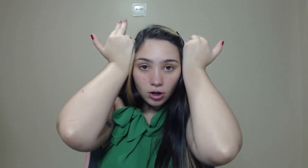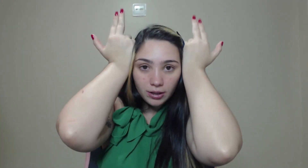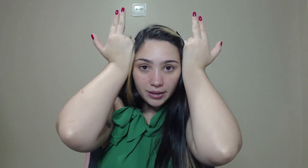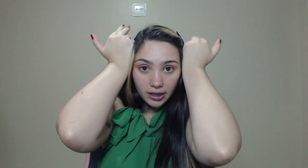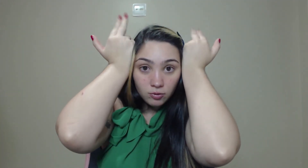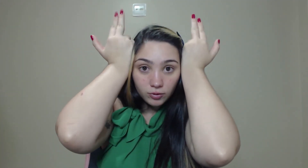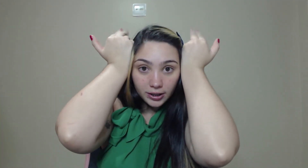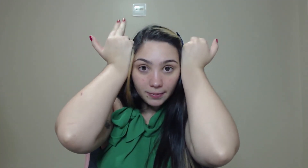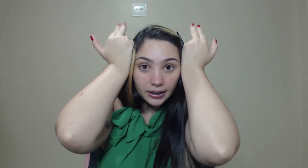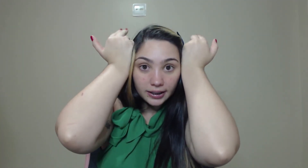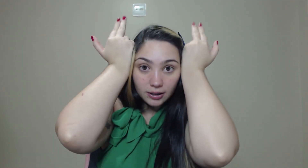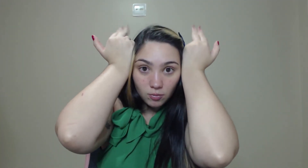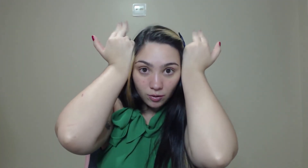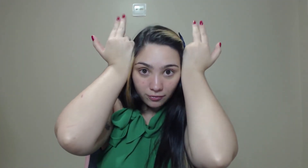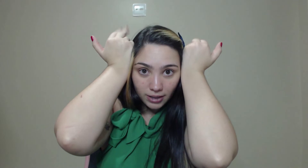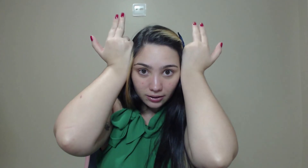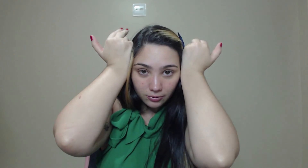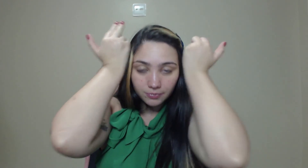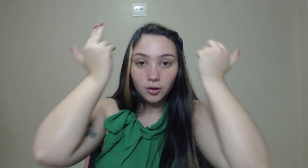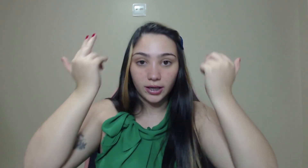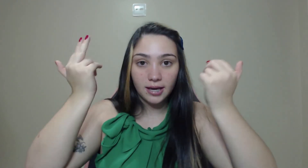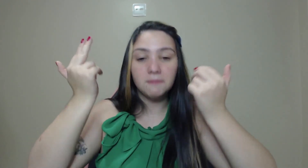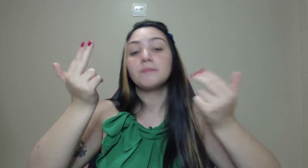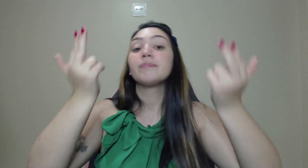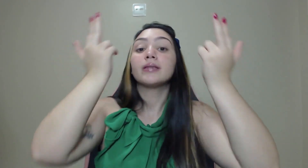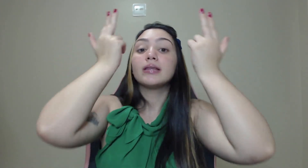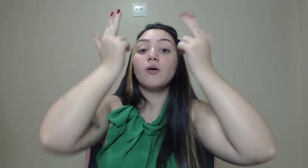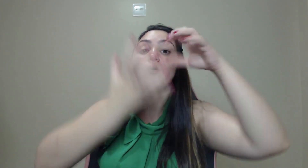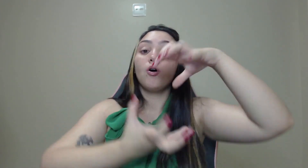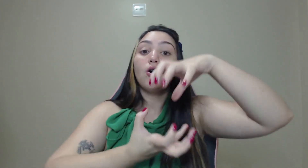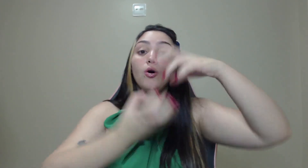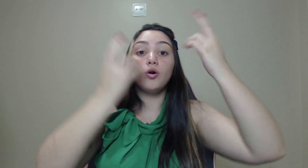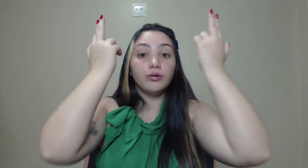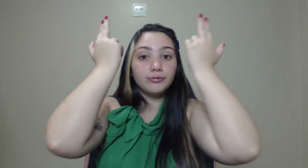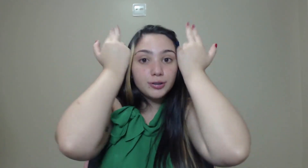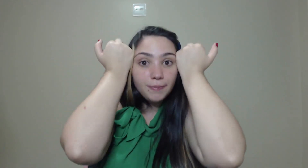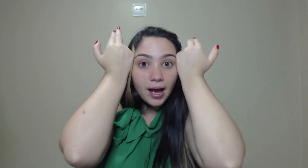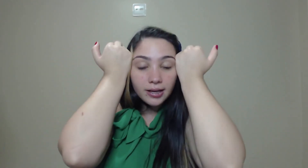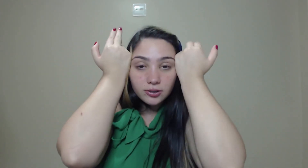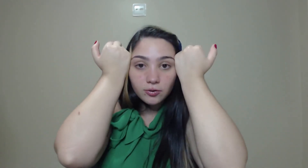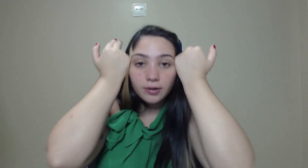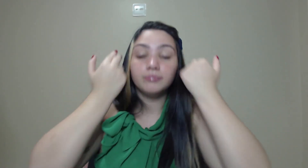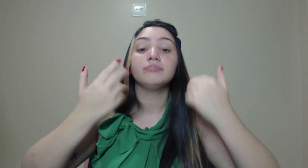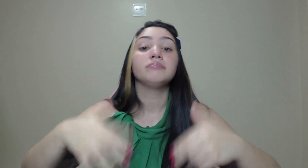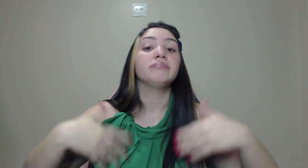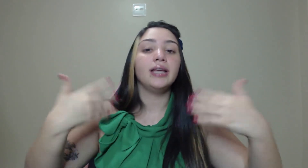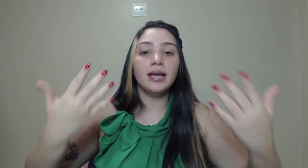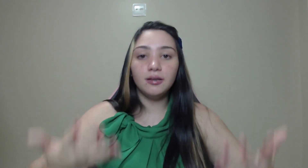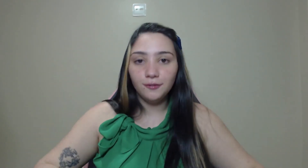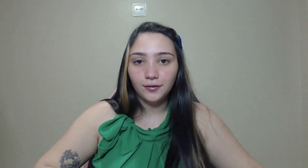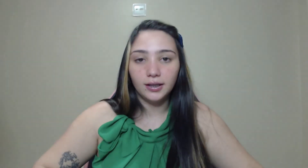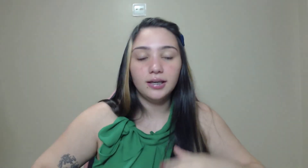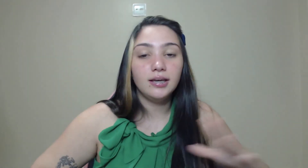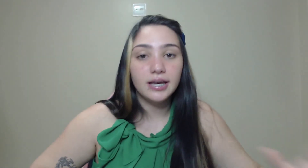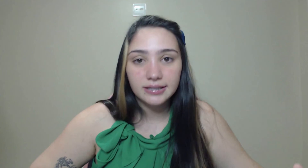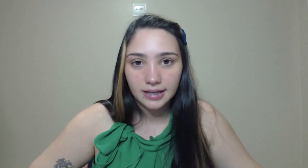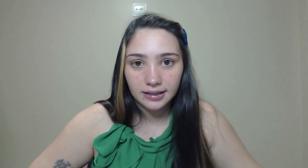minha unha para entender o movimento, ok? Então, ovo de Páscoa, e aí, enfim, aí reticências,